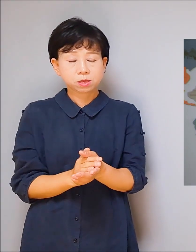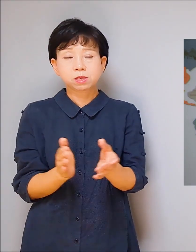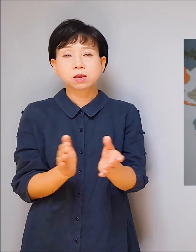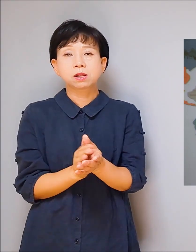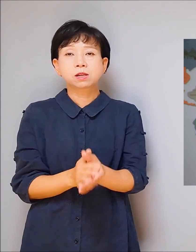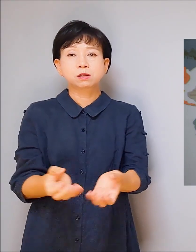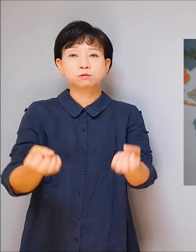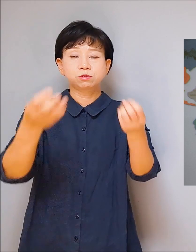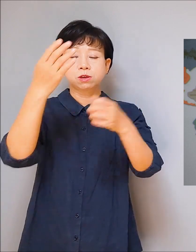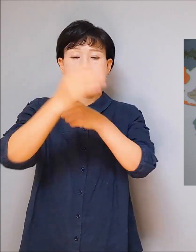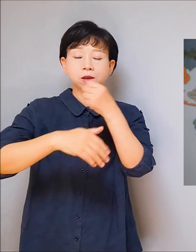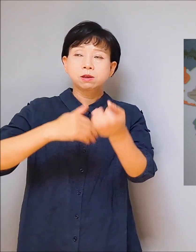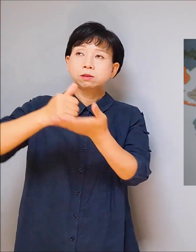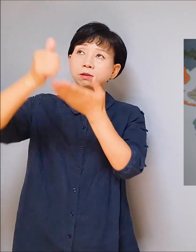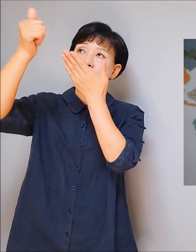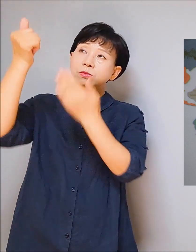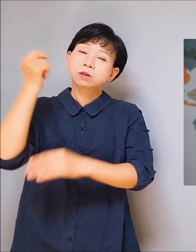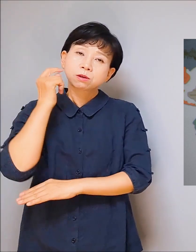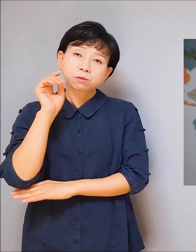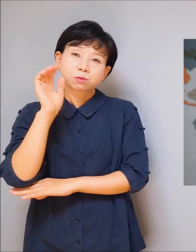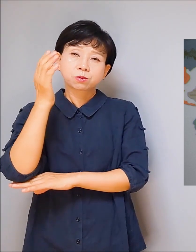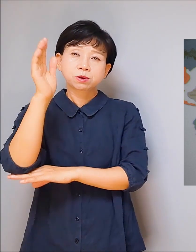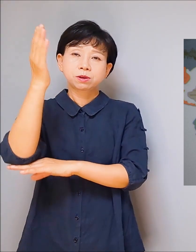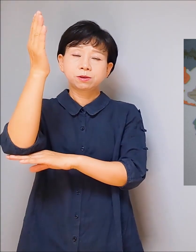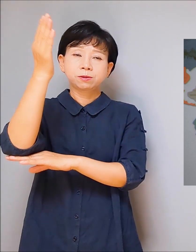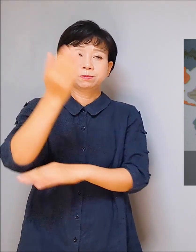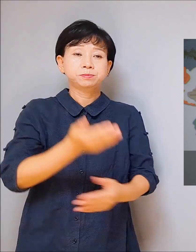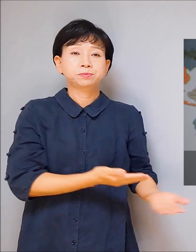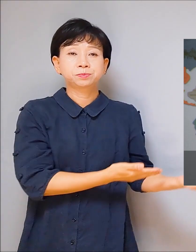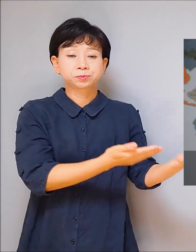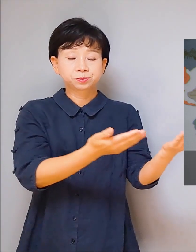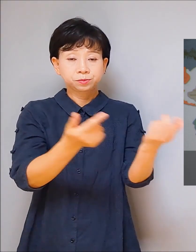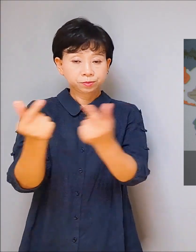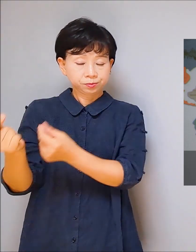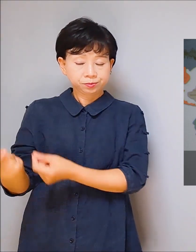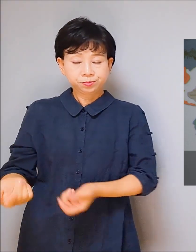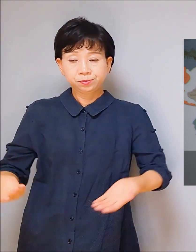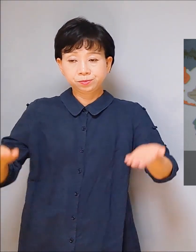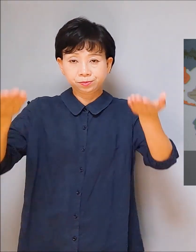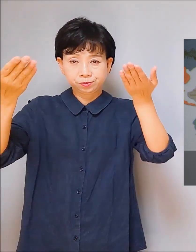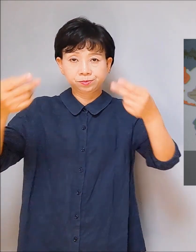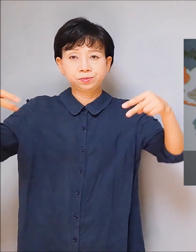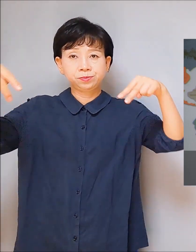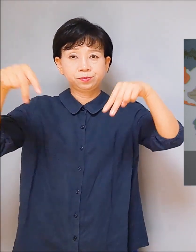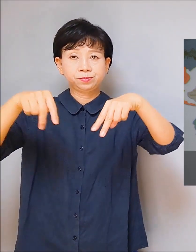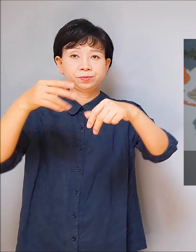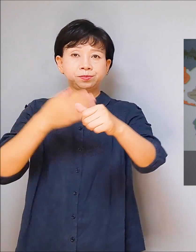할렐루야. 하나님께 영광입니다. 다 일어나시겠습니다.